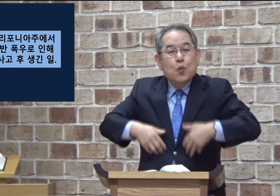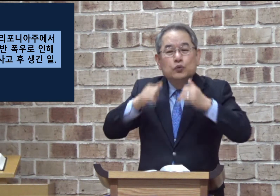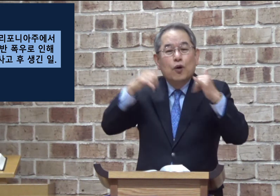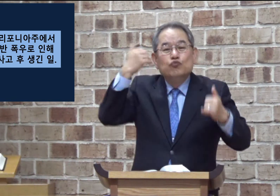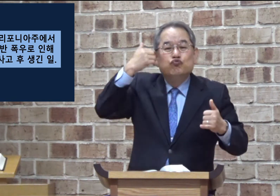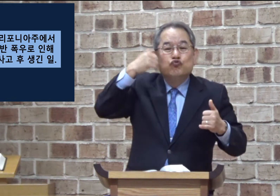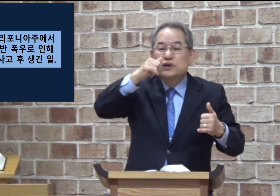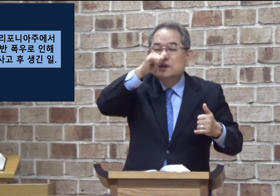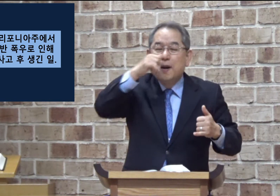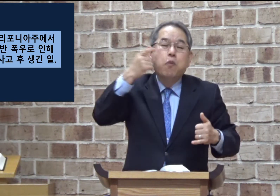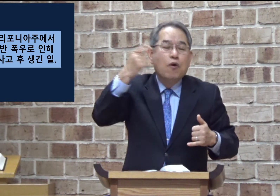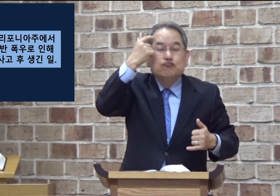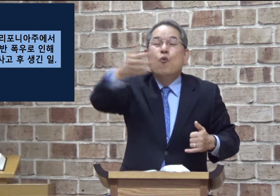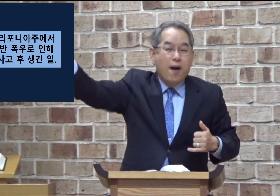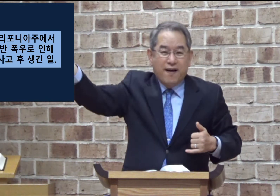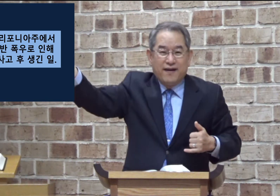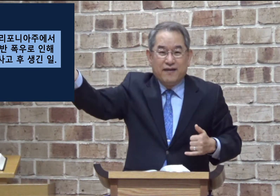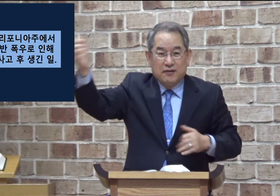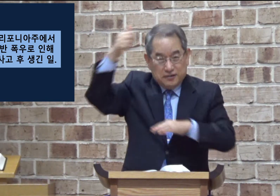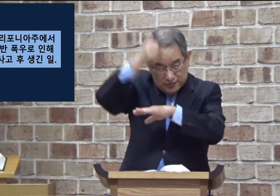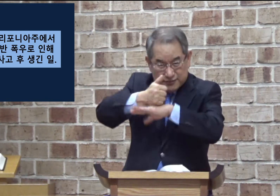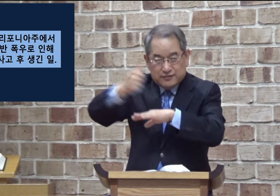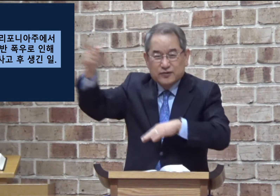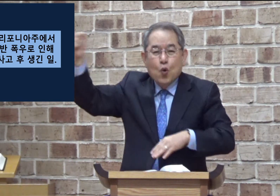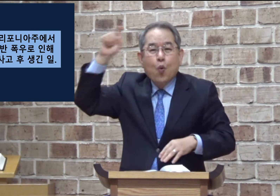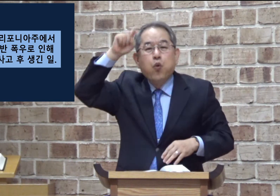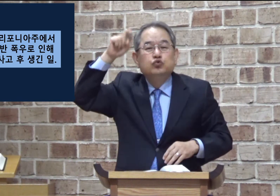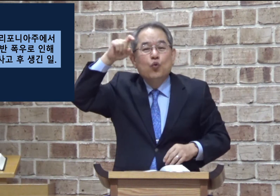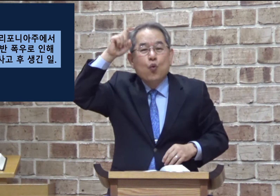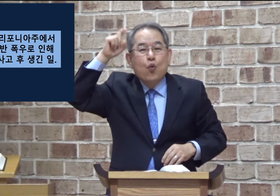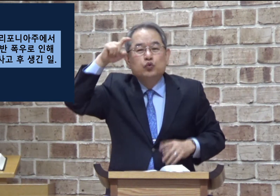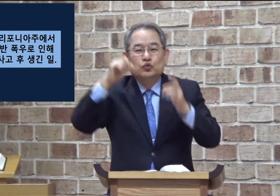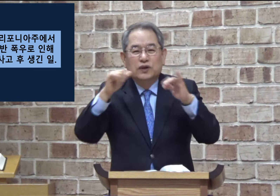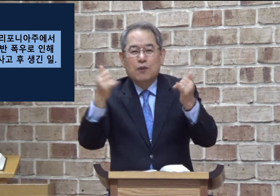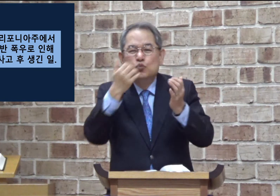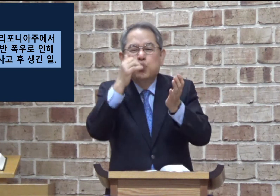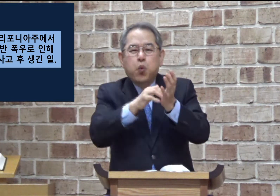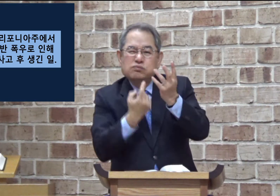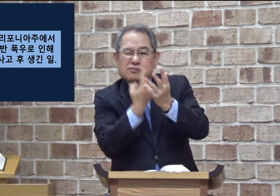신문 광고에 이 돌이 필요한 사람들을 찾았습니다.